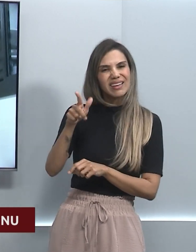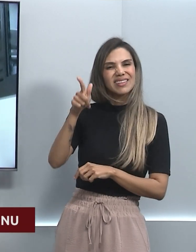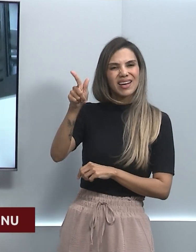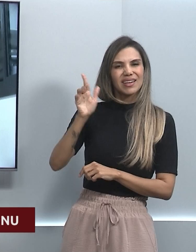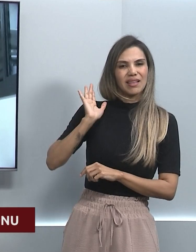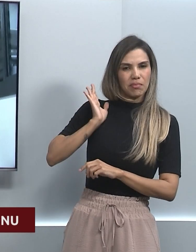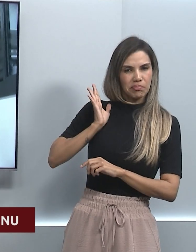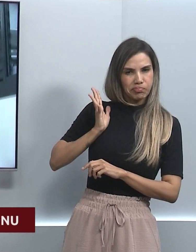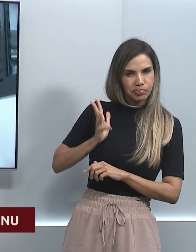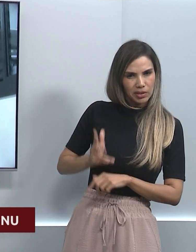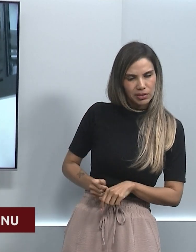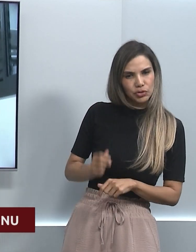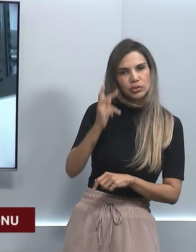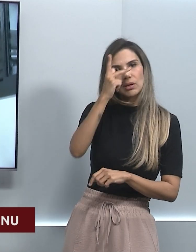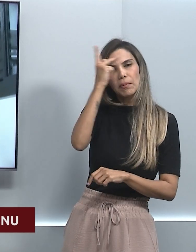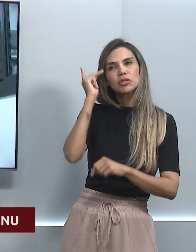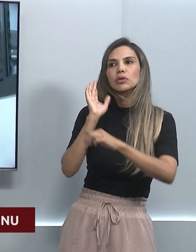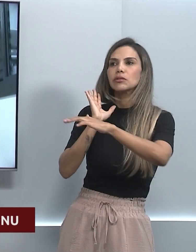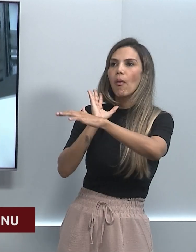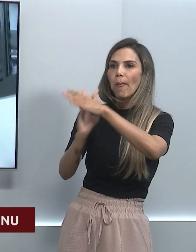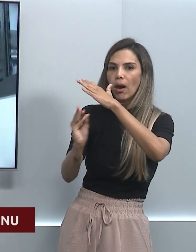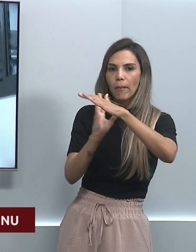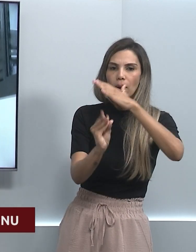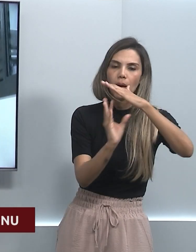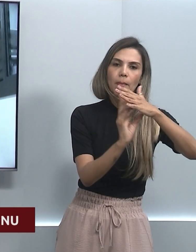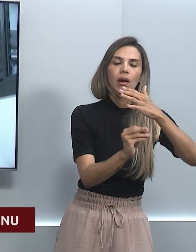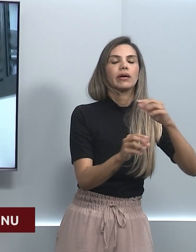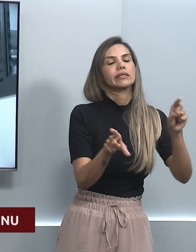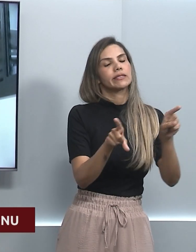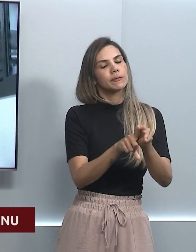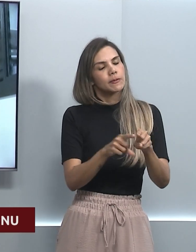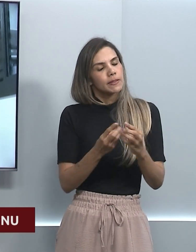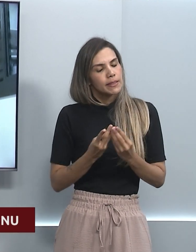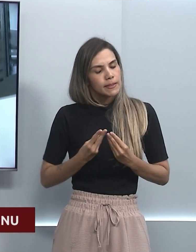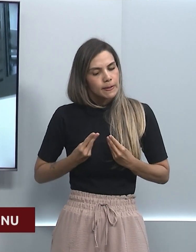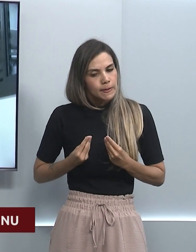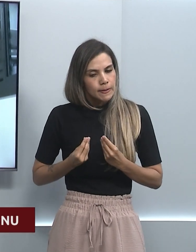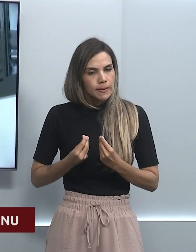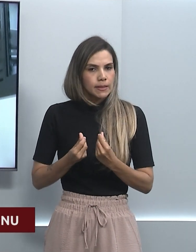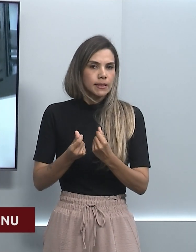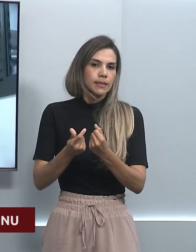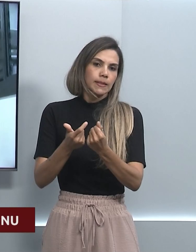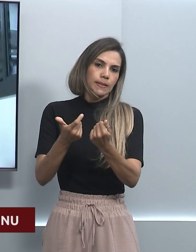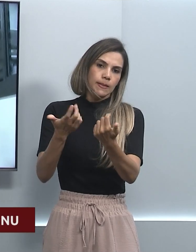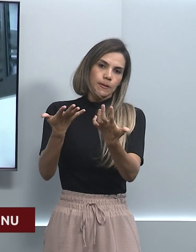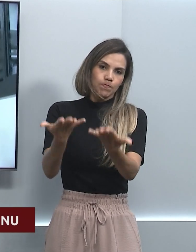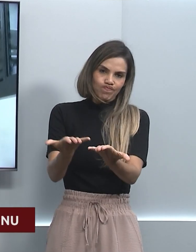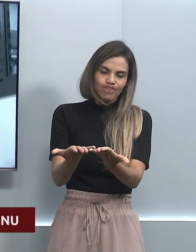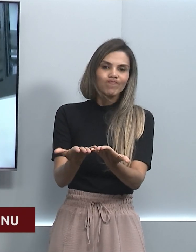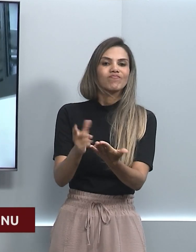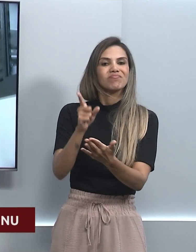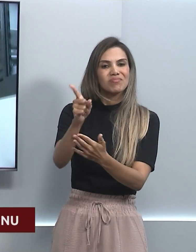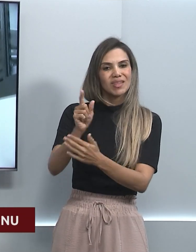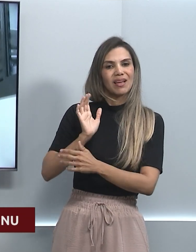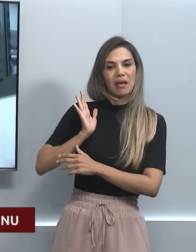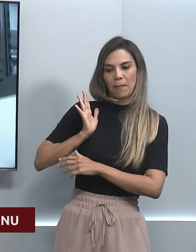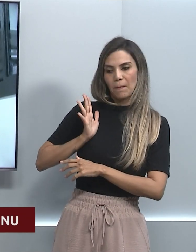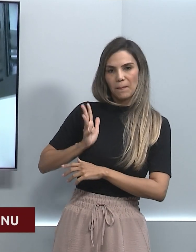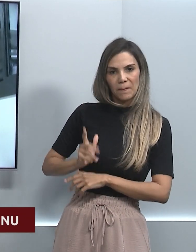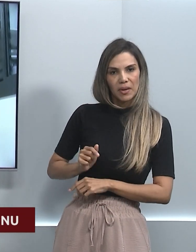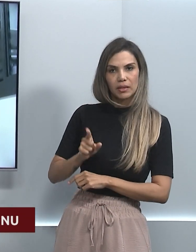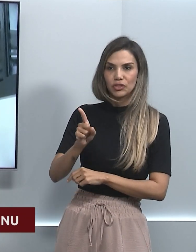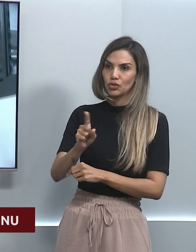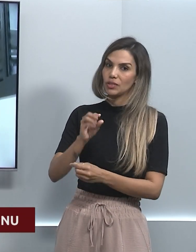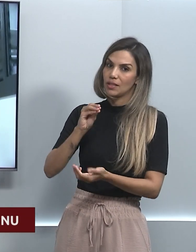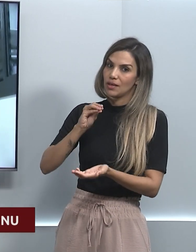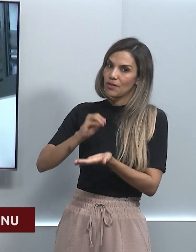Palestina, que tem ali toda uma situação ainda mais delicada, né, porque não é um Estado, né, formalmente